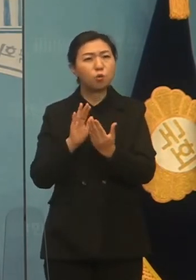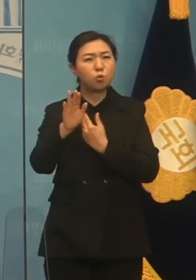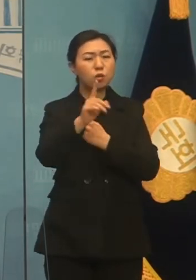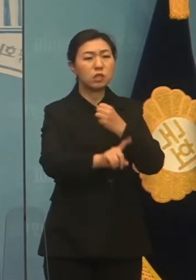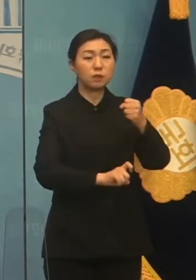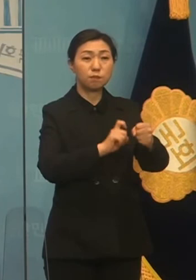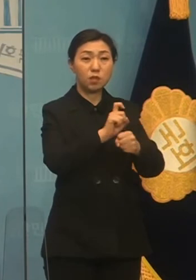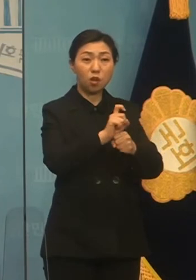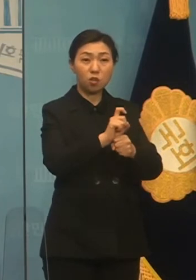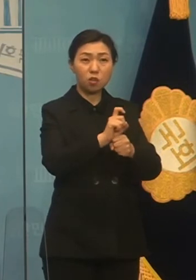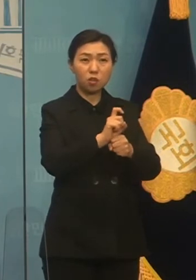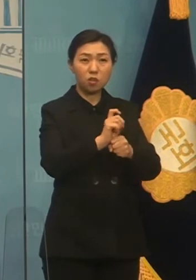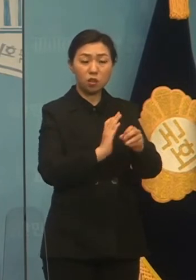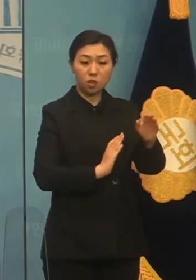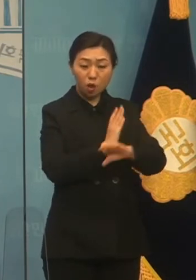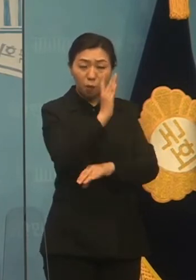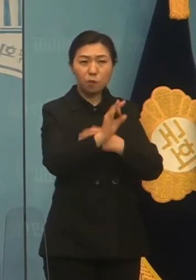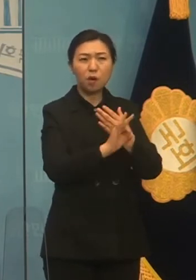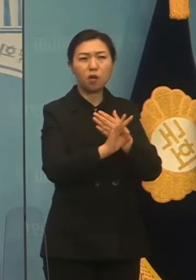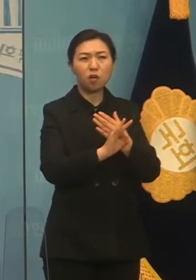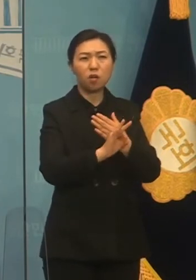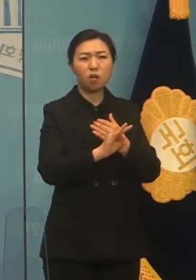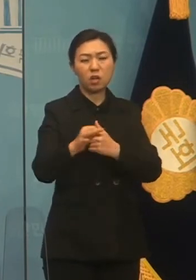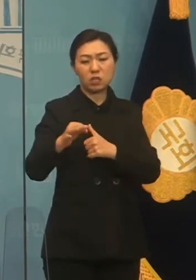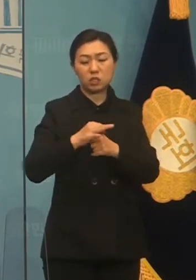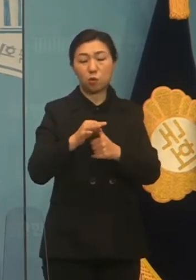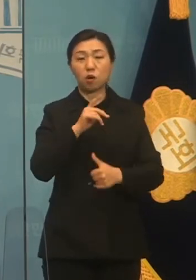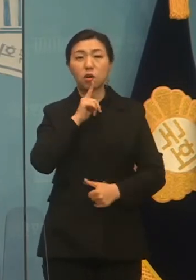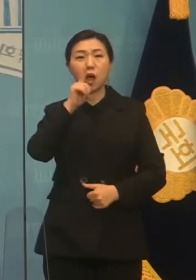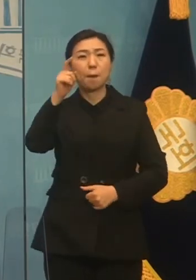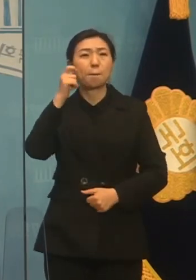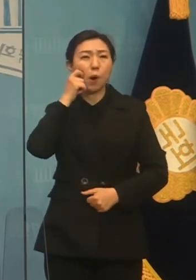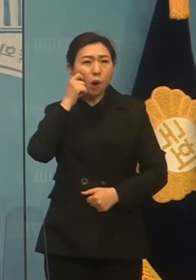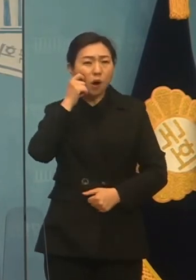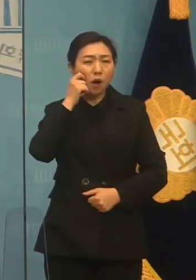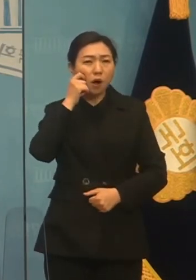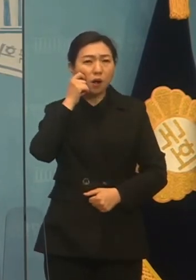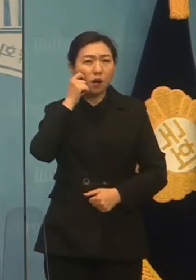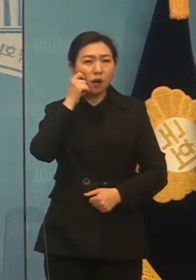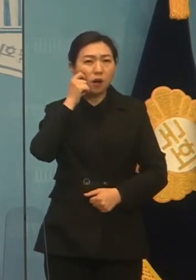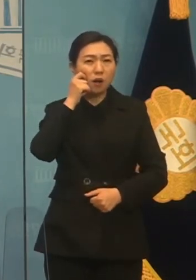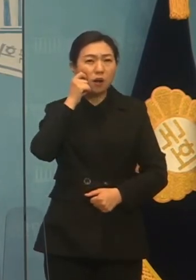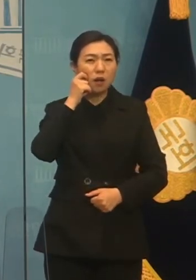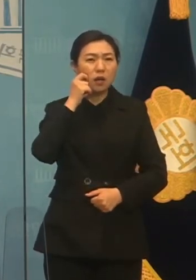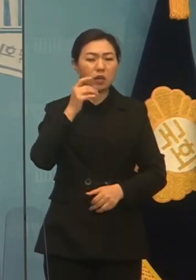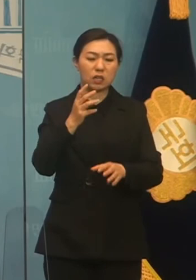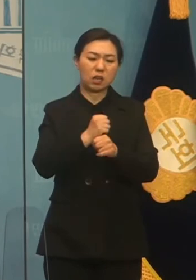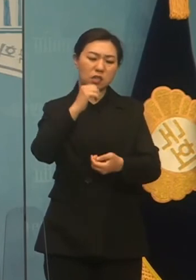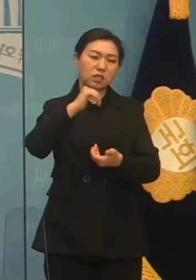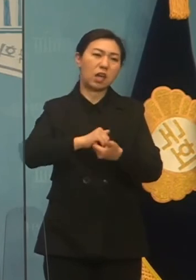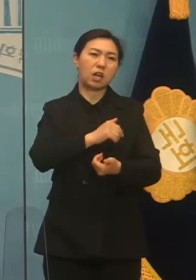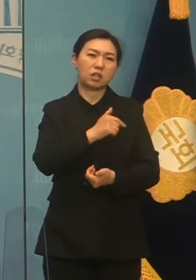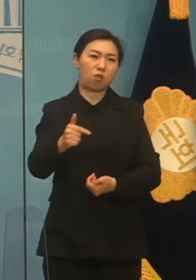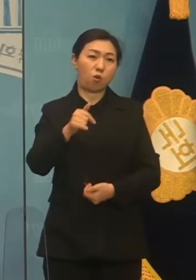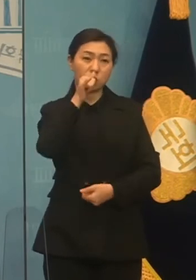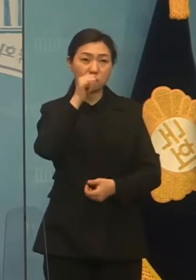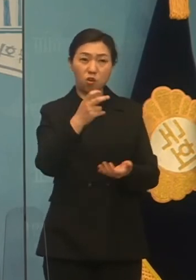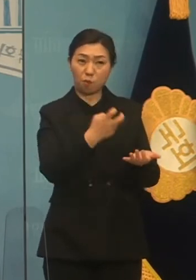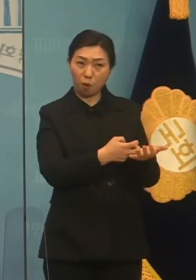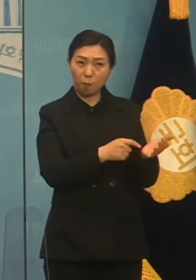구조금 지급 신청을 할 수 없도록 신청 기한에 제한을 두고 있습니다. 이러한